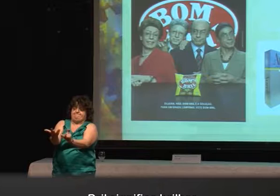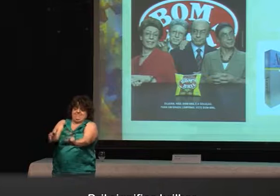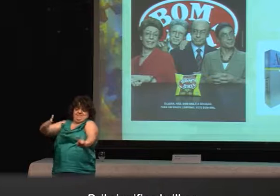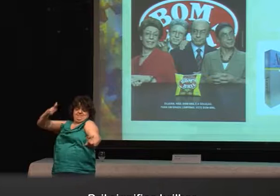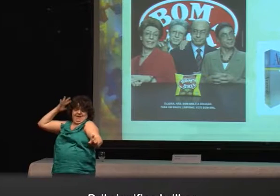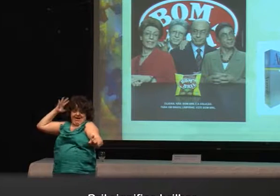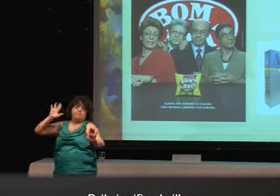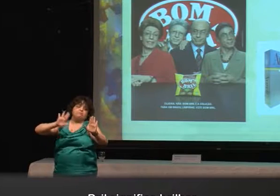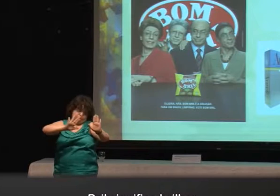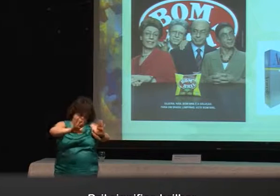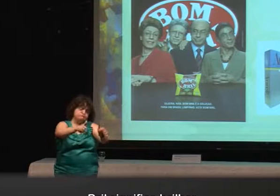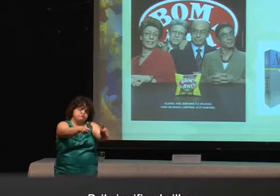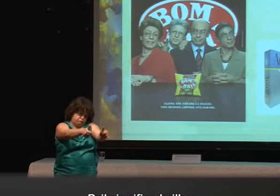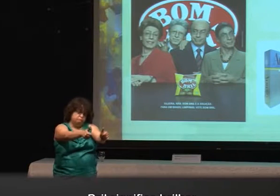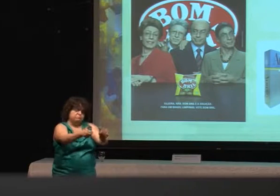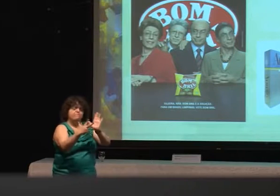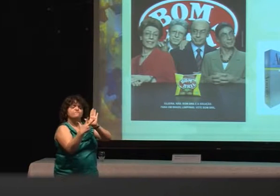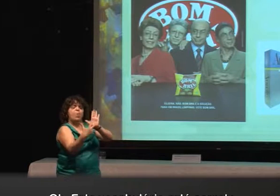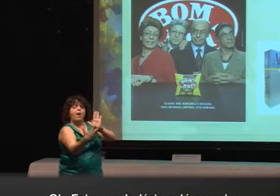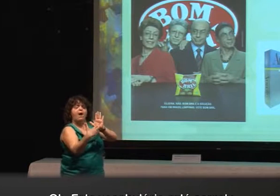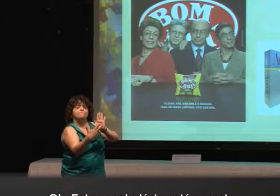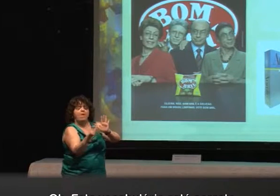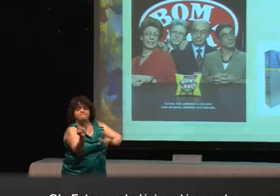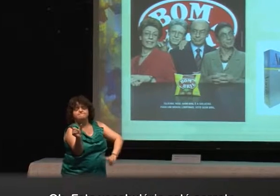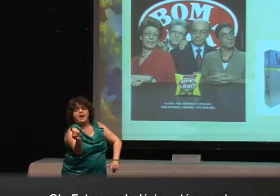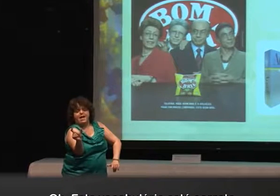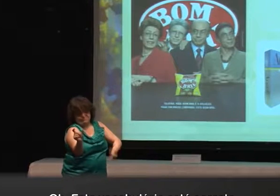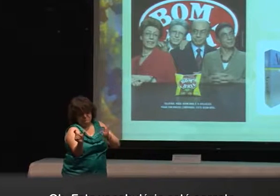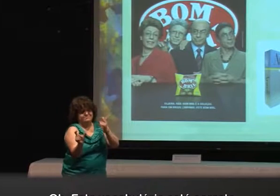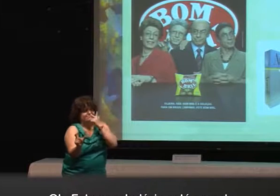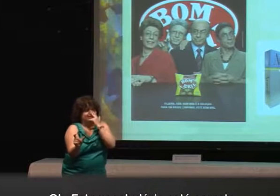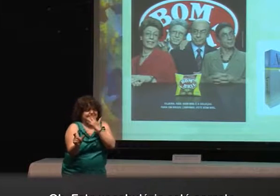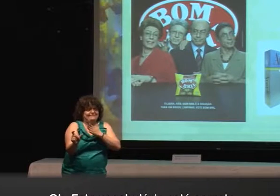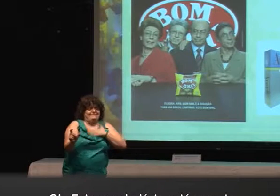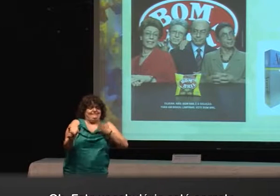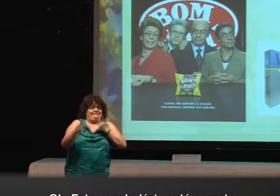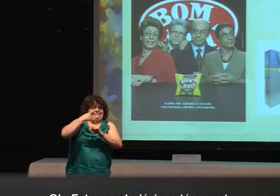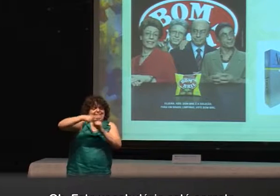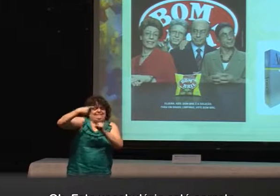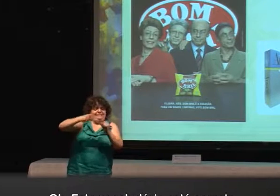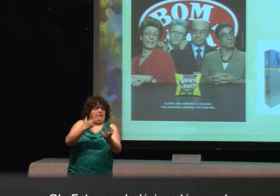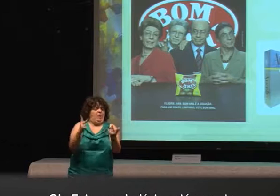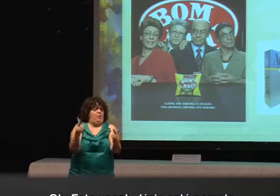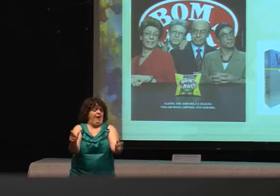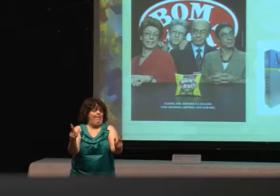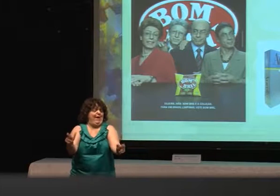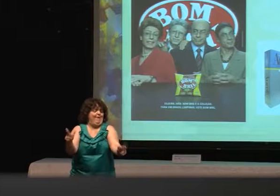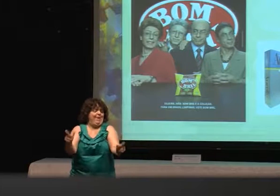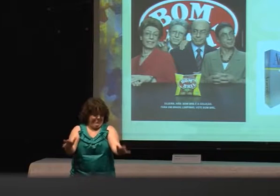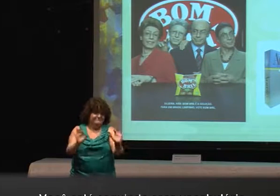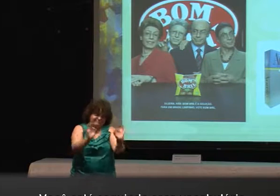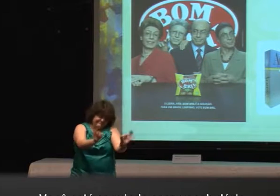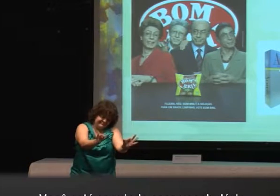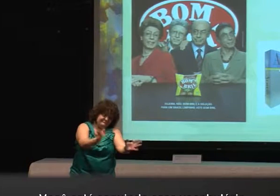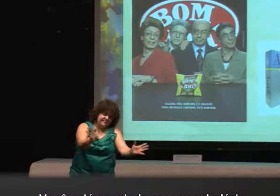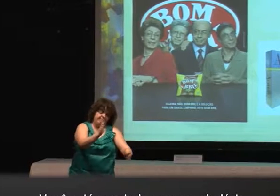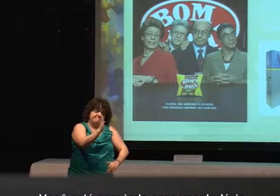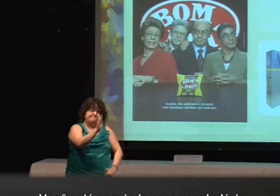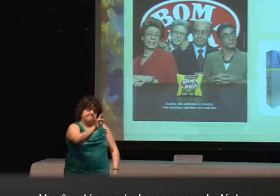Bril significa brilhar. Ok, esse vocabulário está correto. Você está seguindo